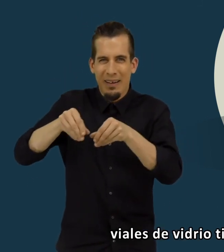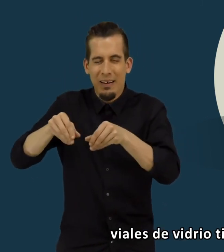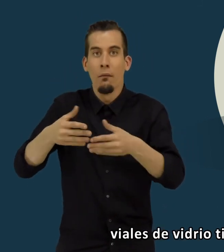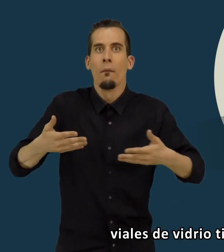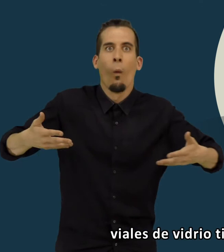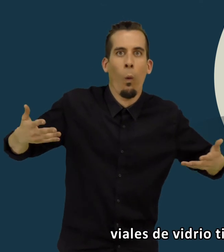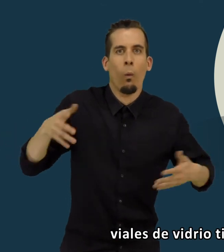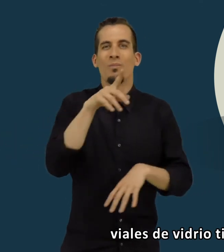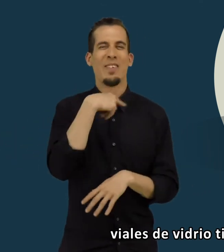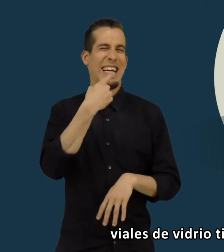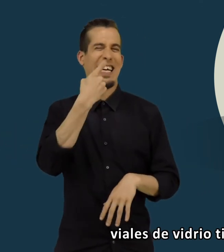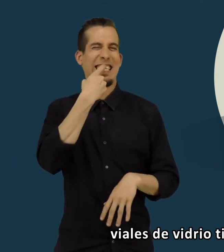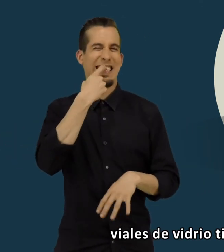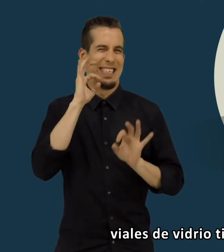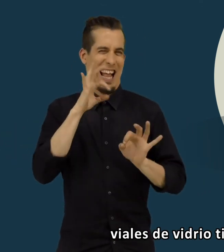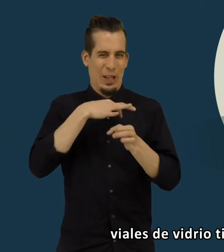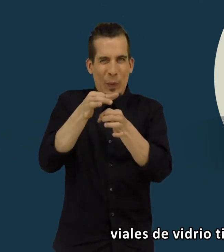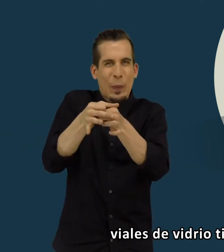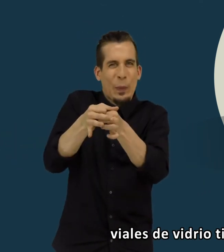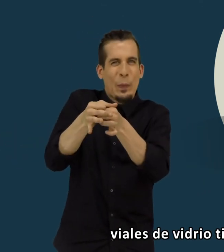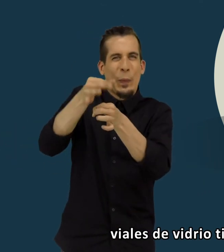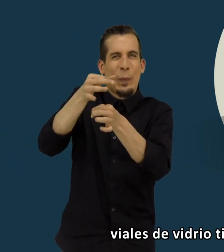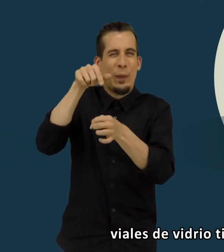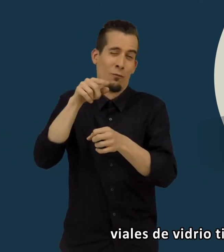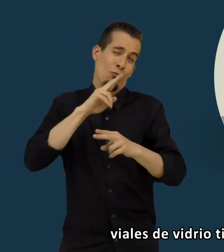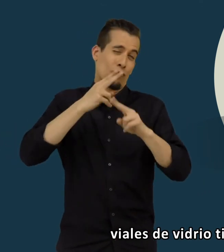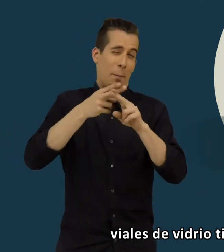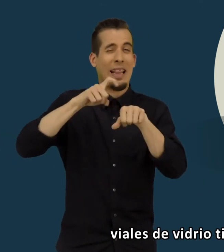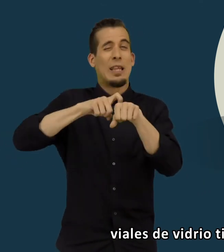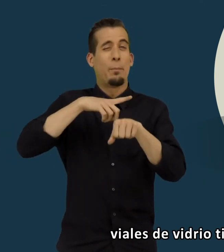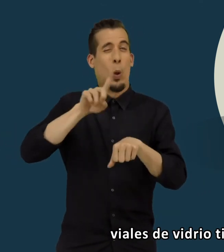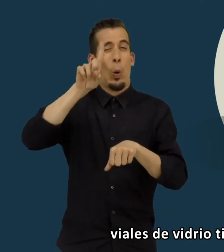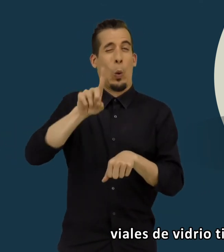viales de vidrio tipo 1, etc.